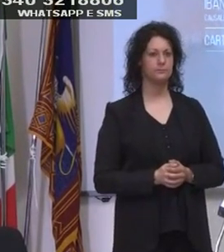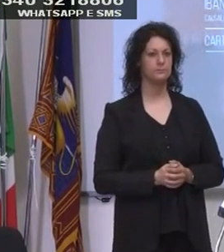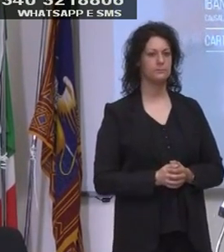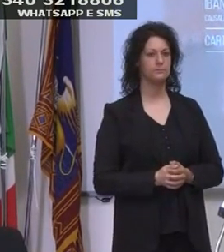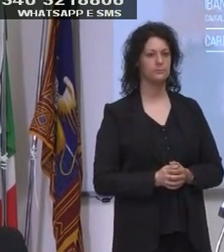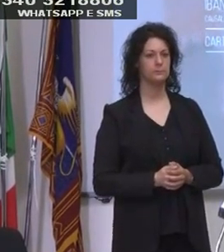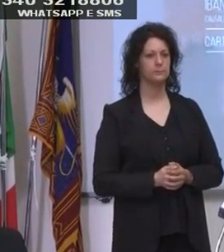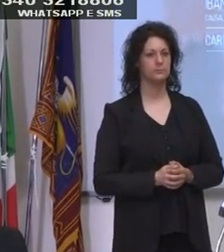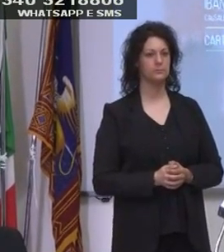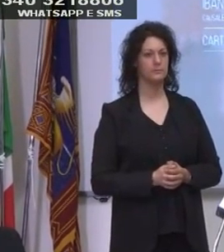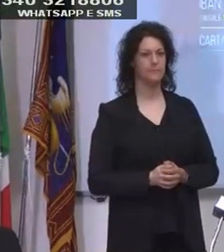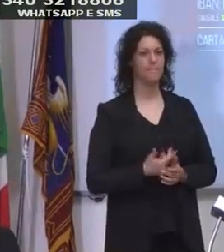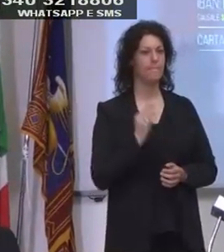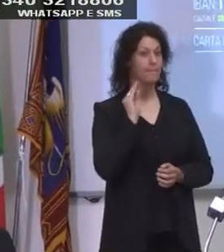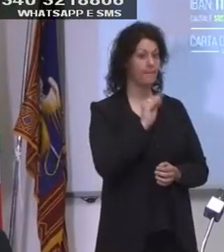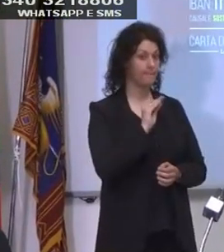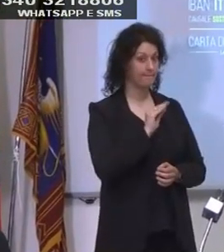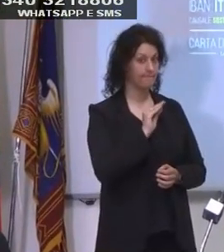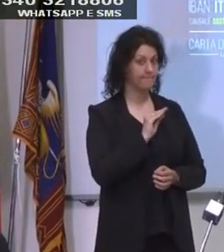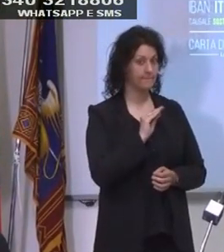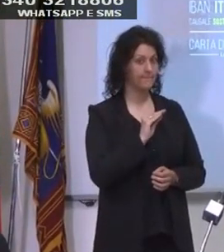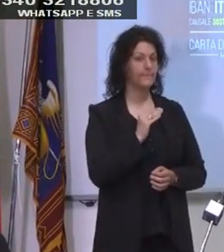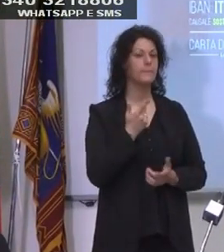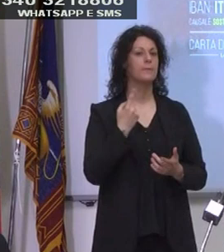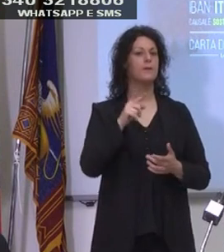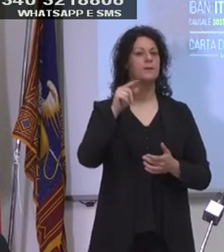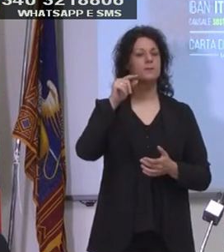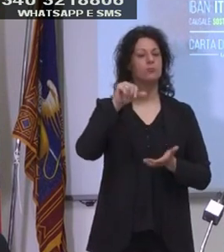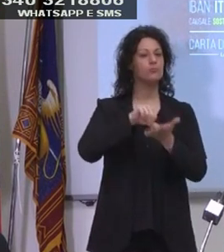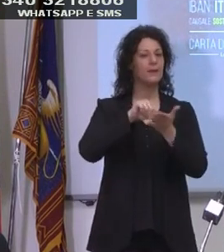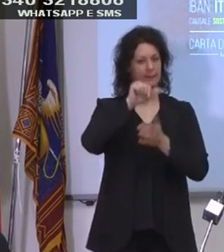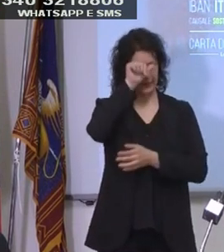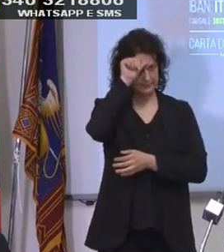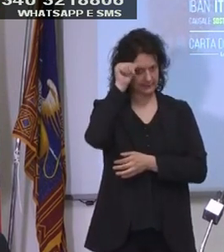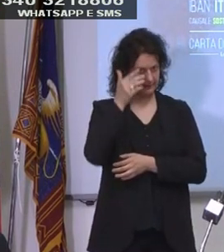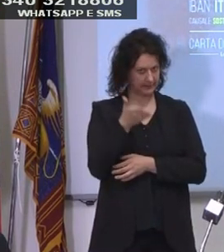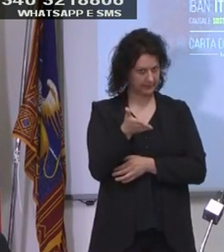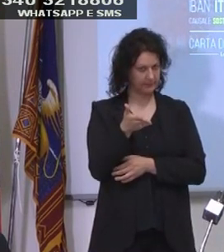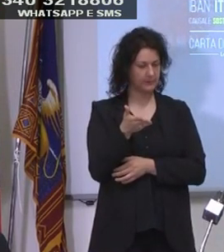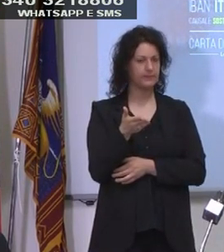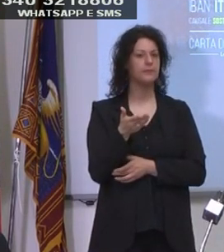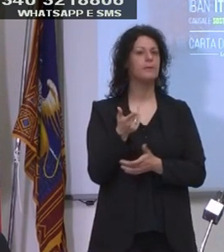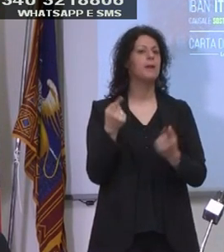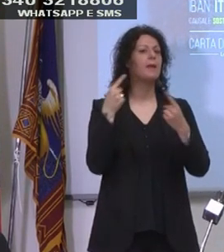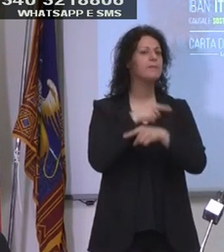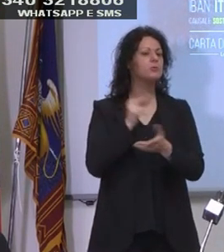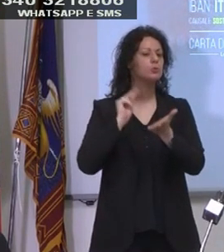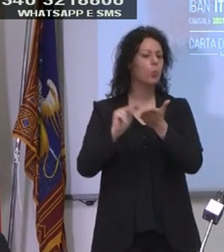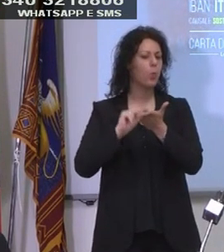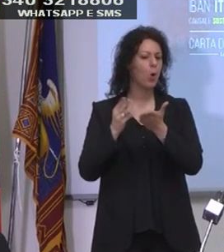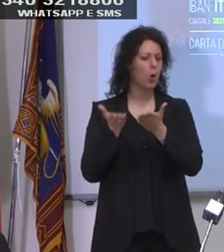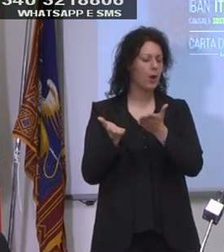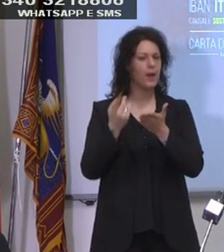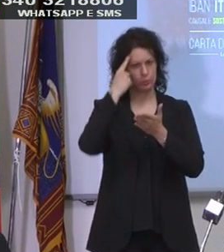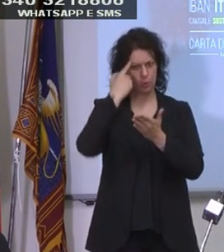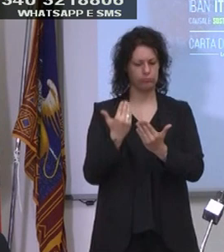stiamo parlando ovviamente di centri estivi e lei parlava di strutture, mi pare, private. Per quanto riguarda la scuola, la competenza è statale, ma